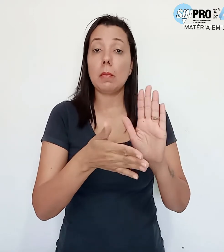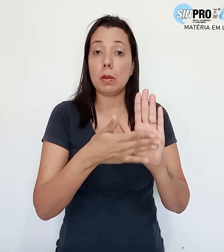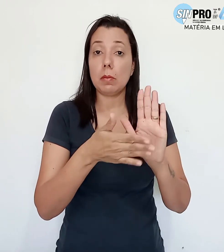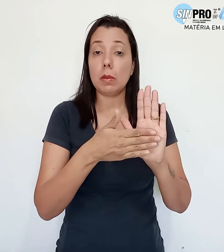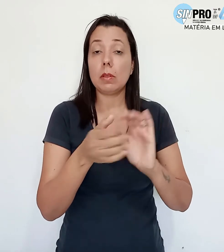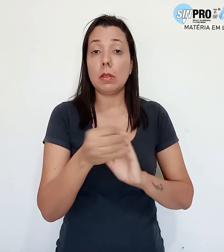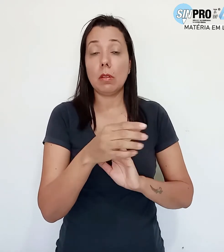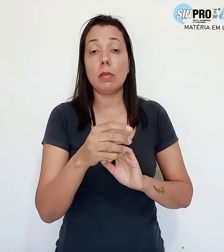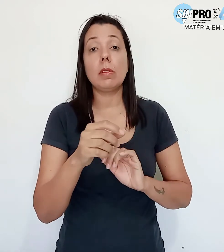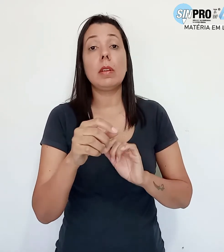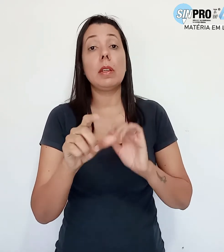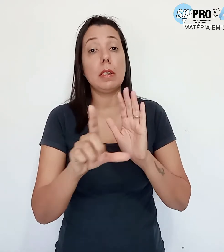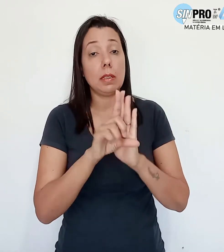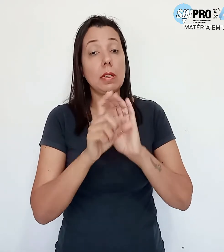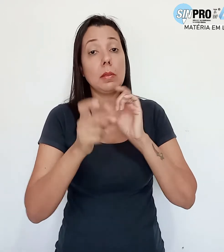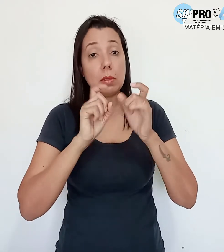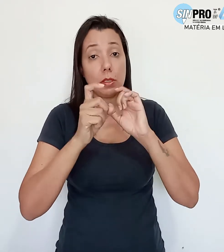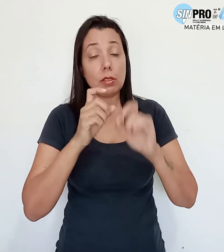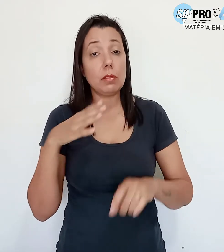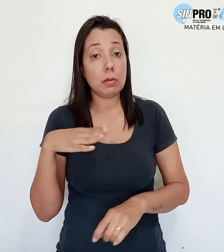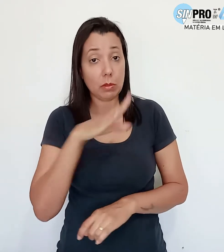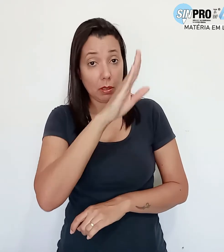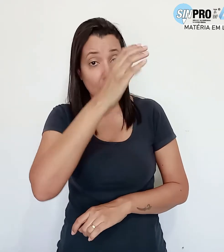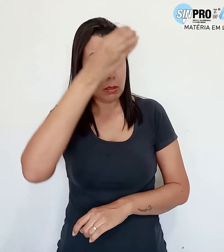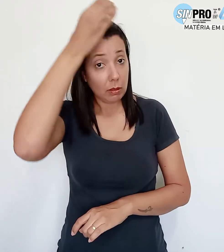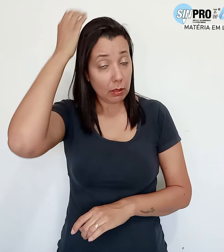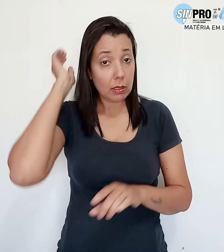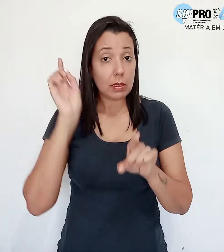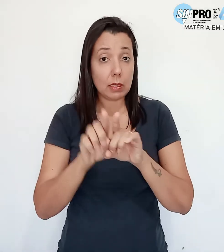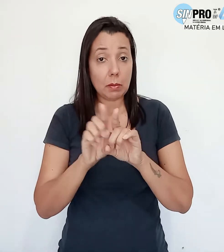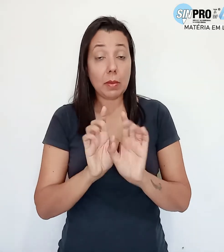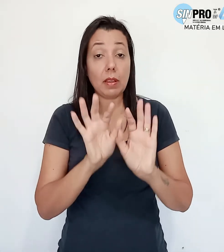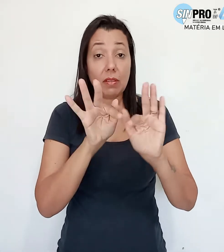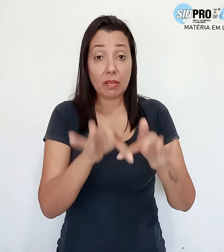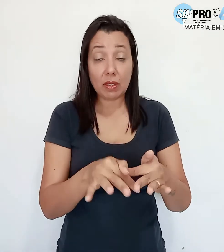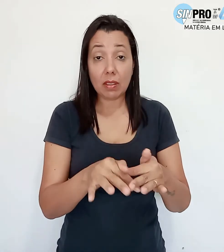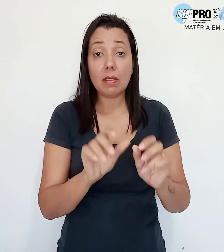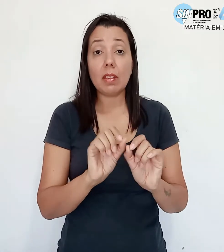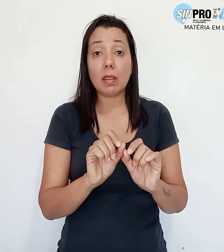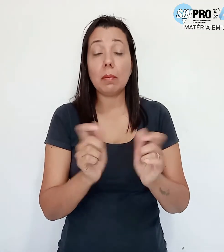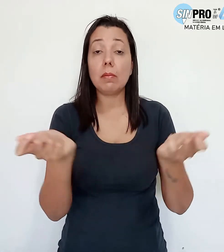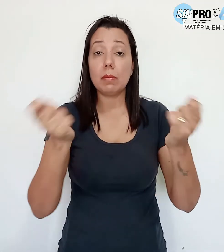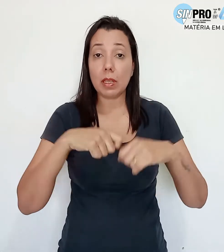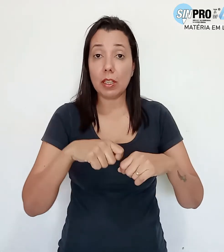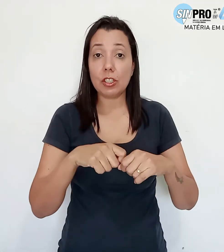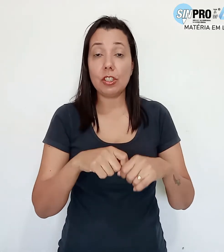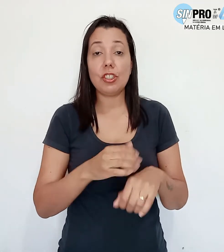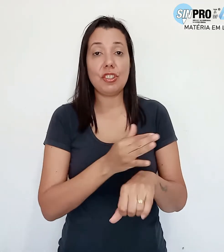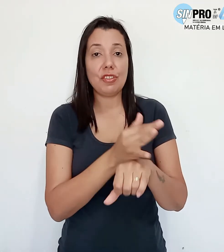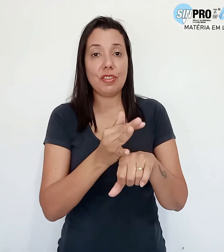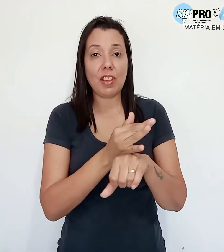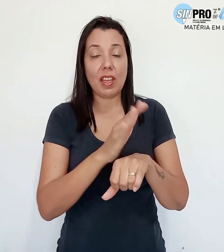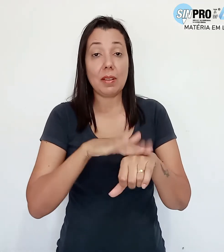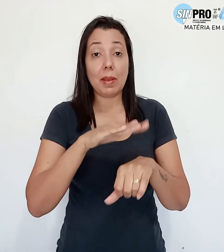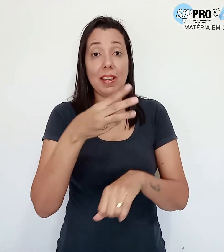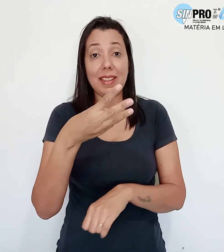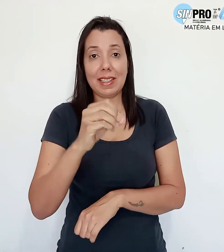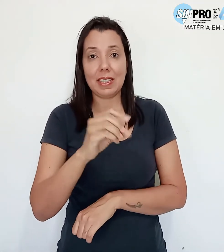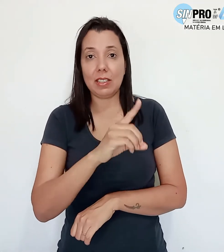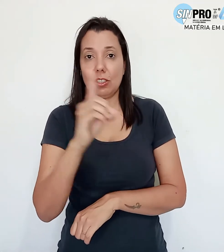reforma administrativa do governo Bolsonaro Guedes também põe fim à possibilidade de férias com mais de 30 dias.